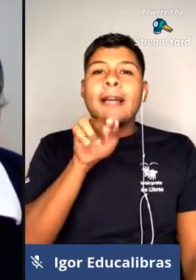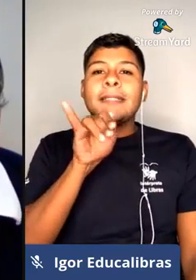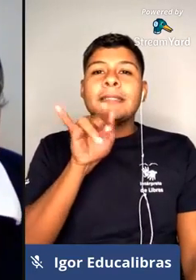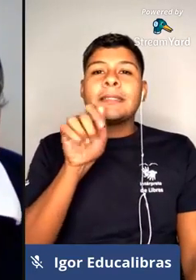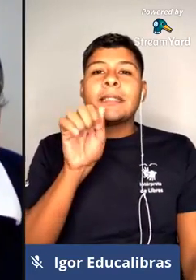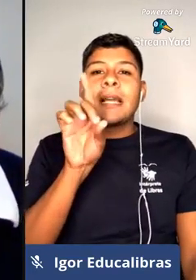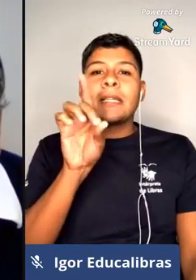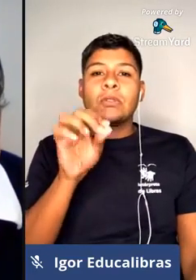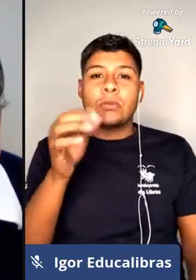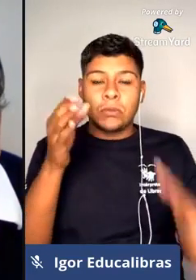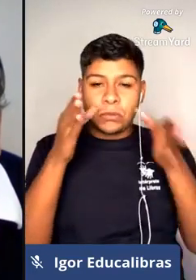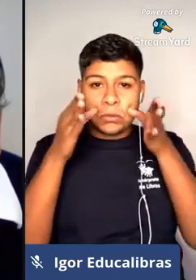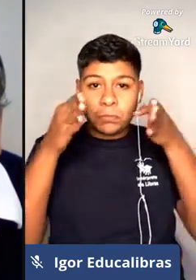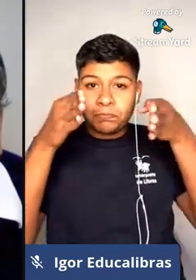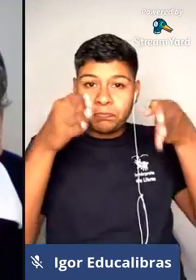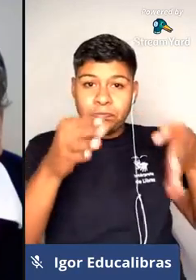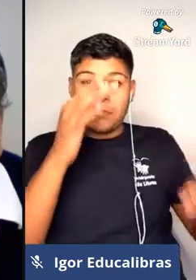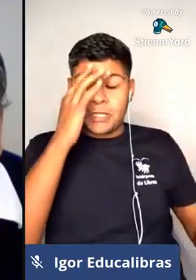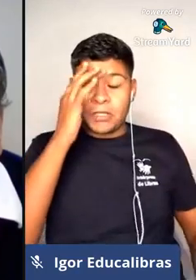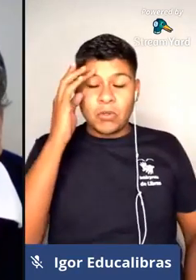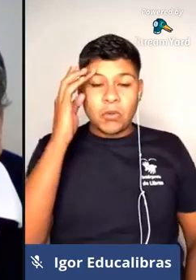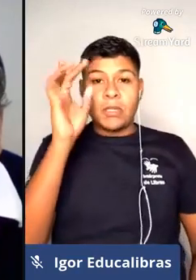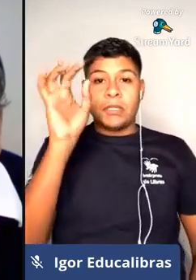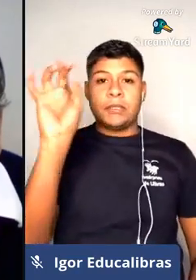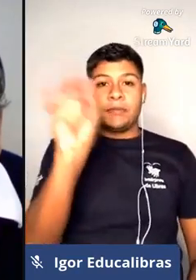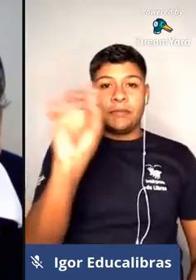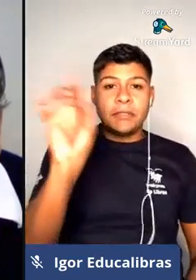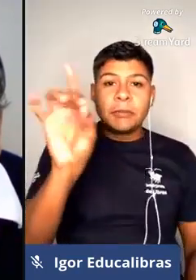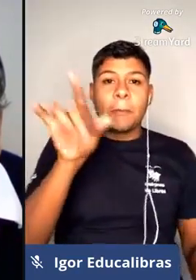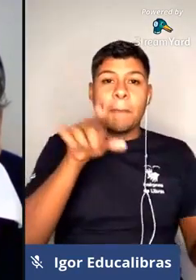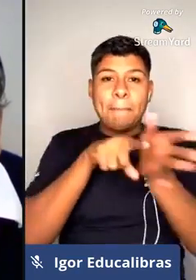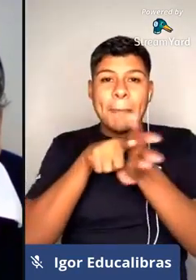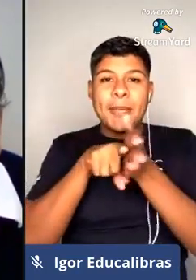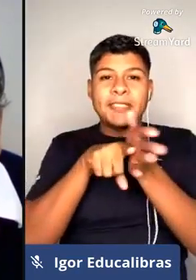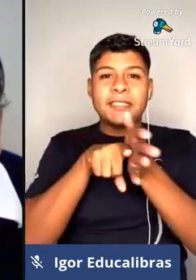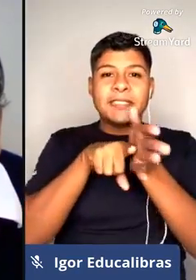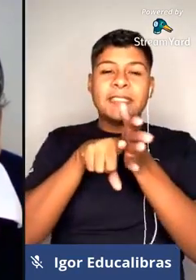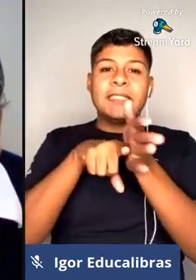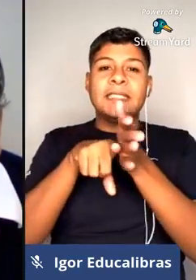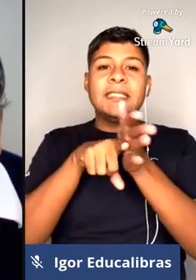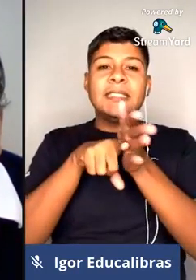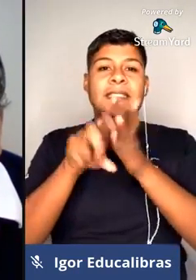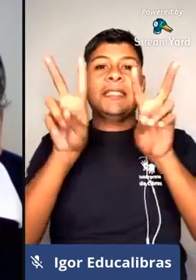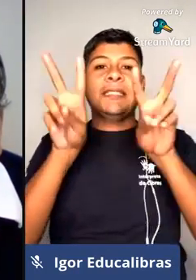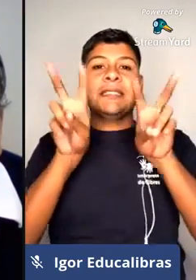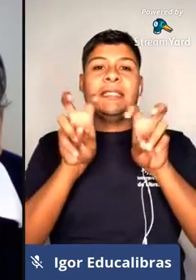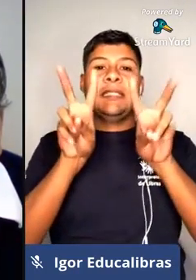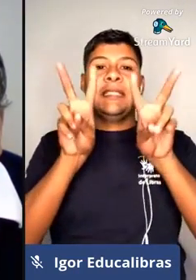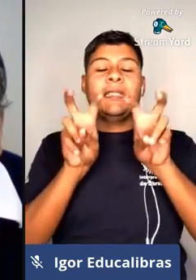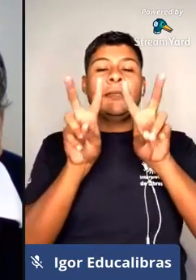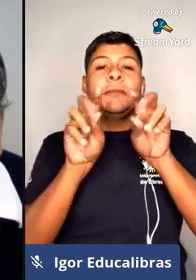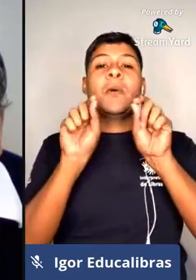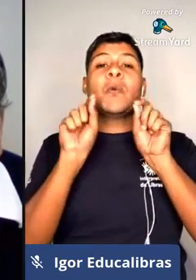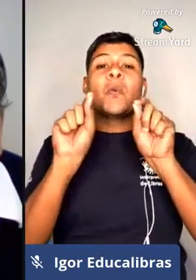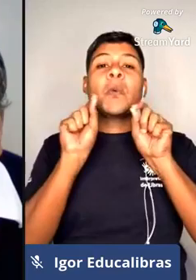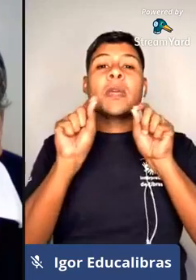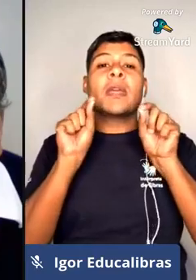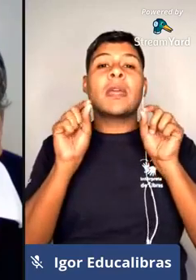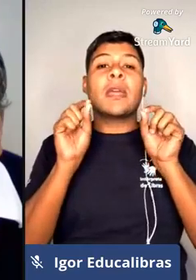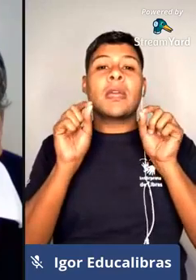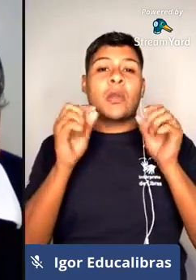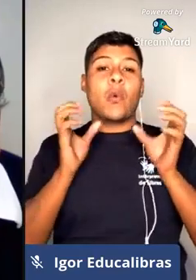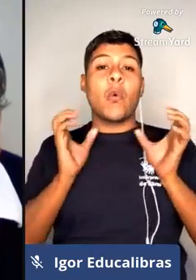das pessoas. Foram feitas pesquisas sobre o comportamento do